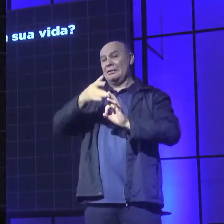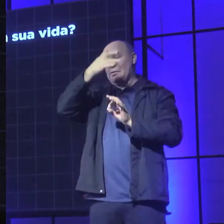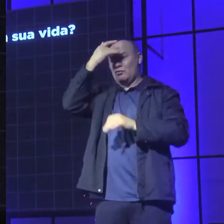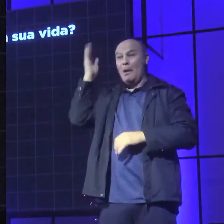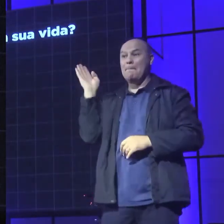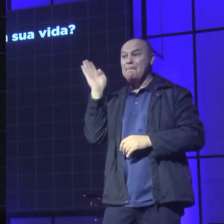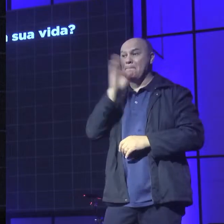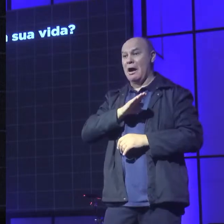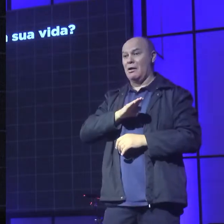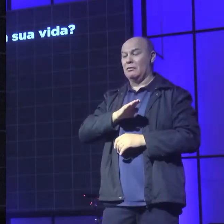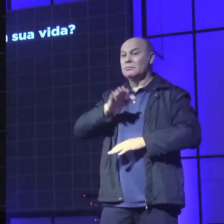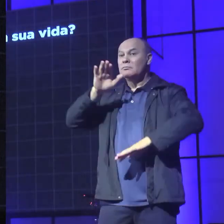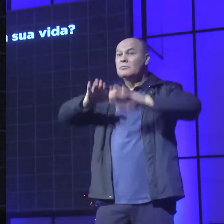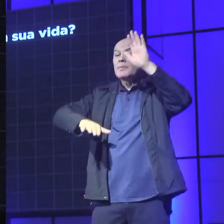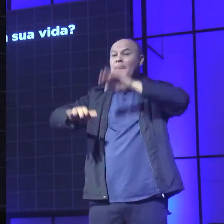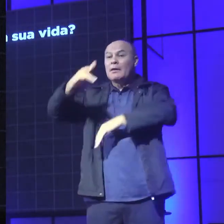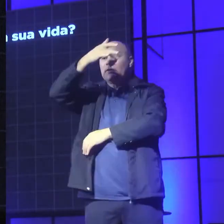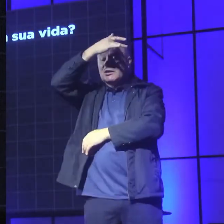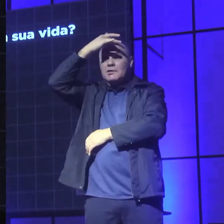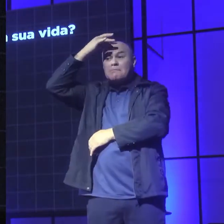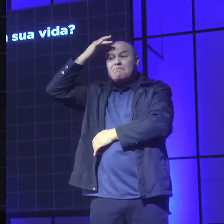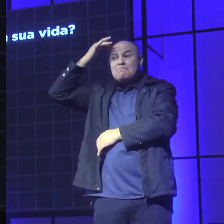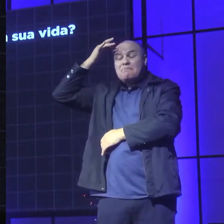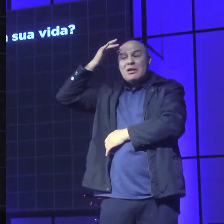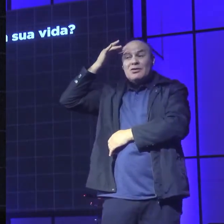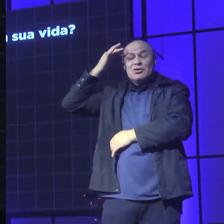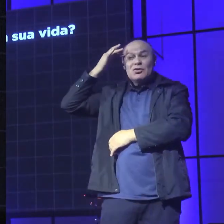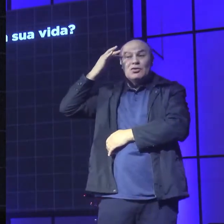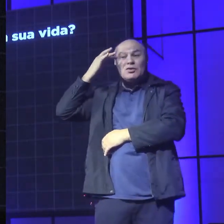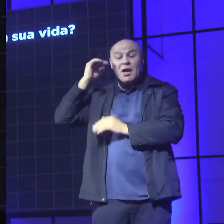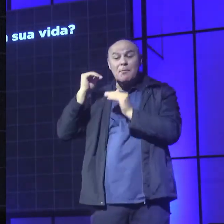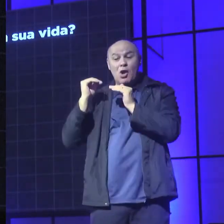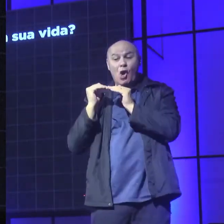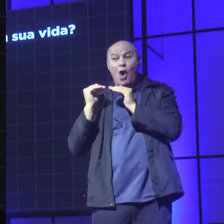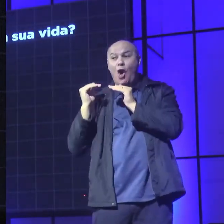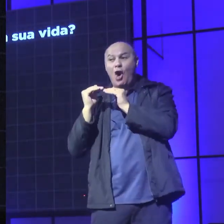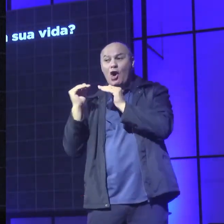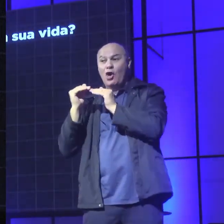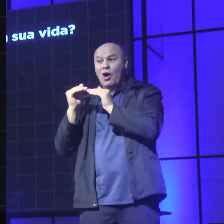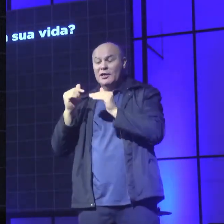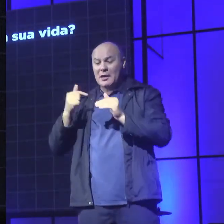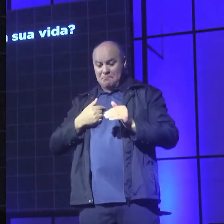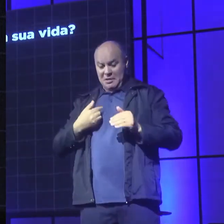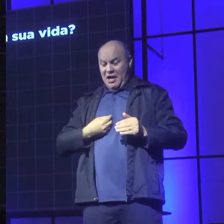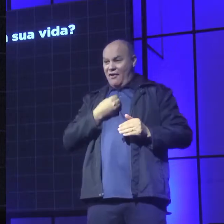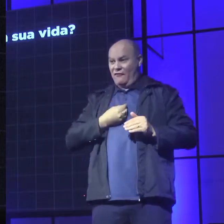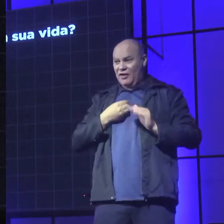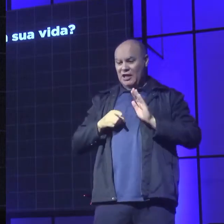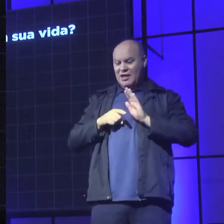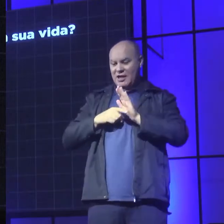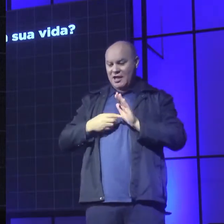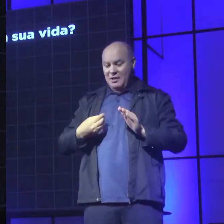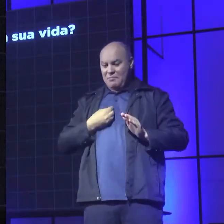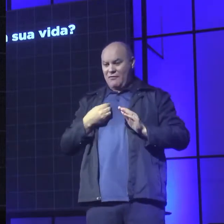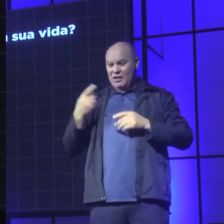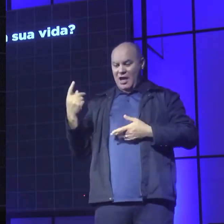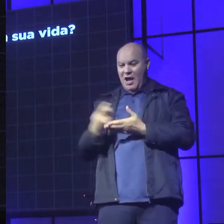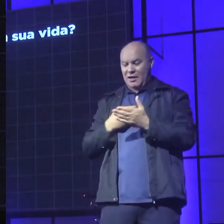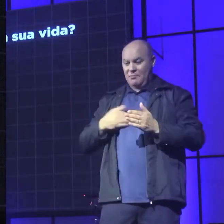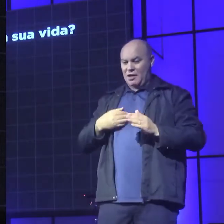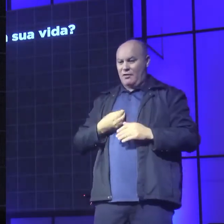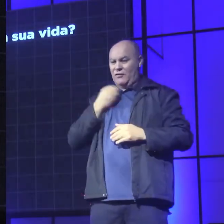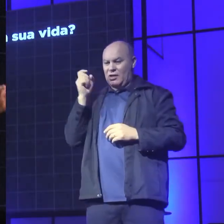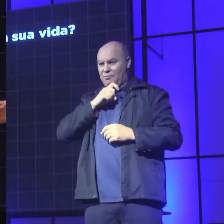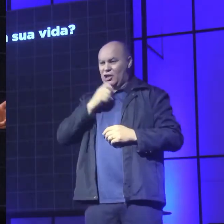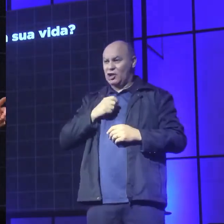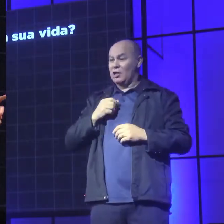que simplesmente são complacentes. O que significa isso? Pessoas que não estão nem aí com Deus e com